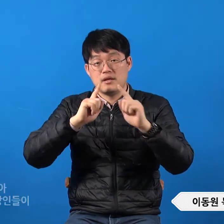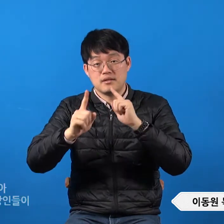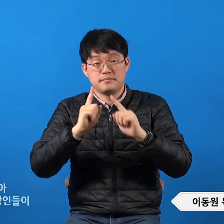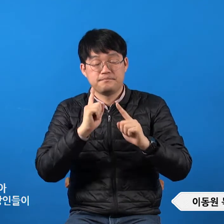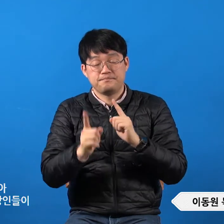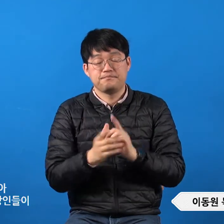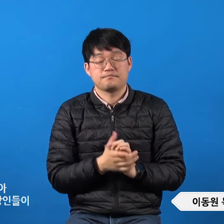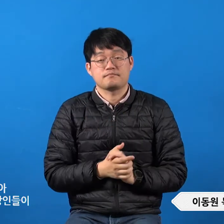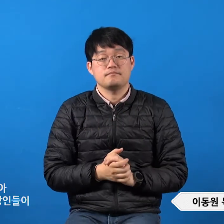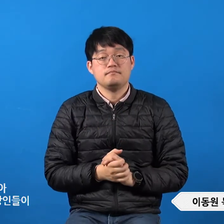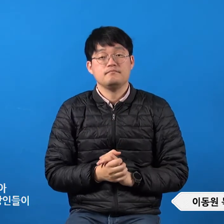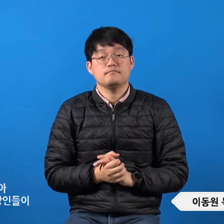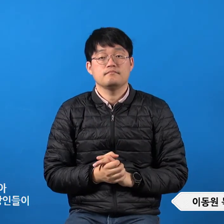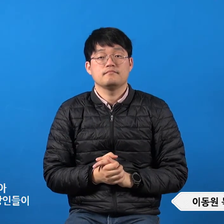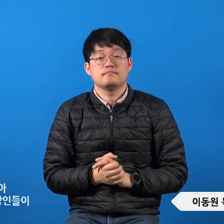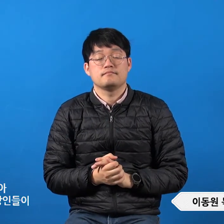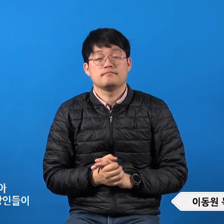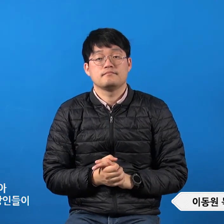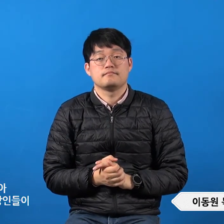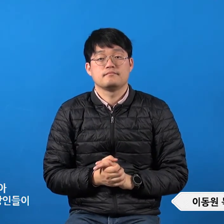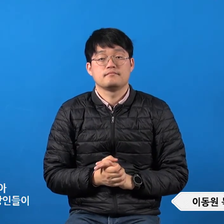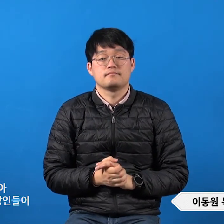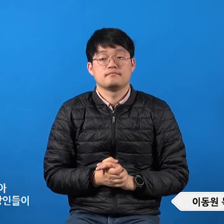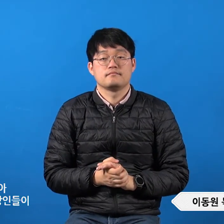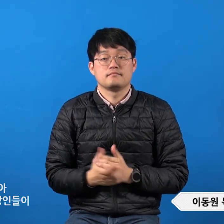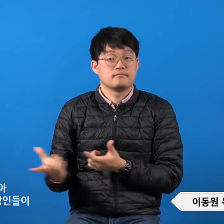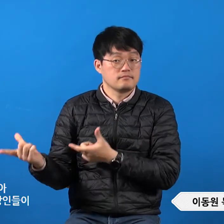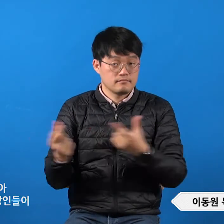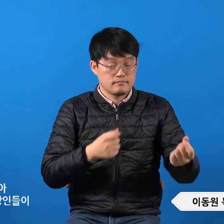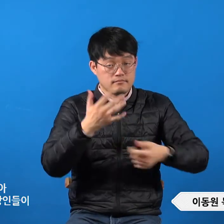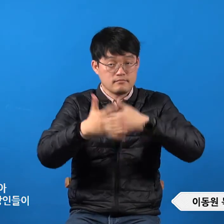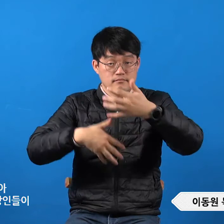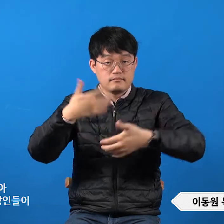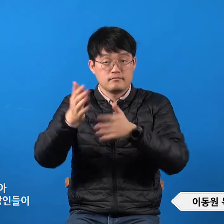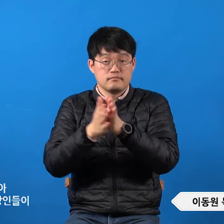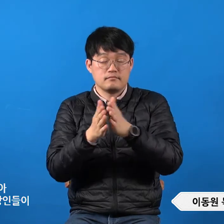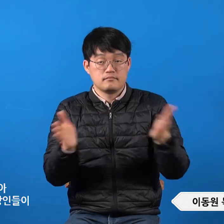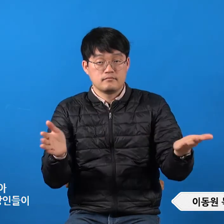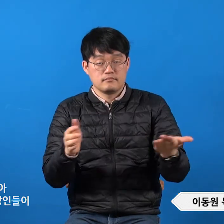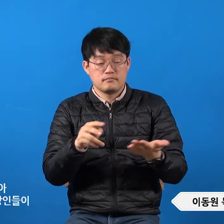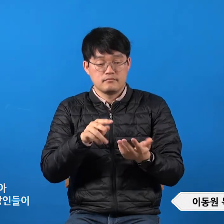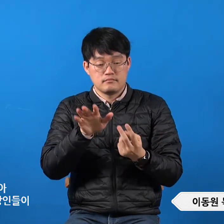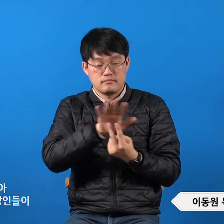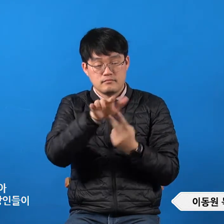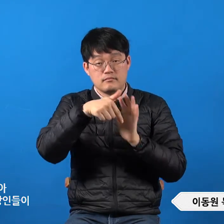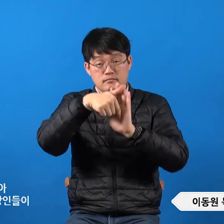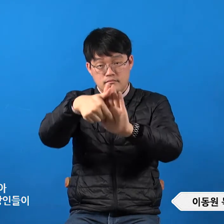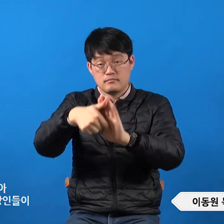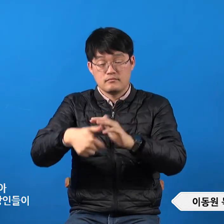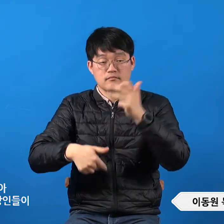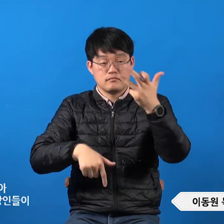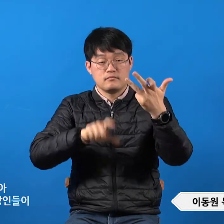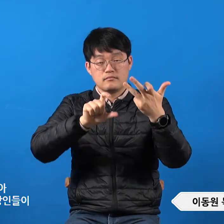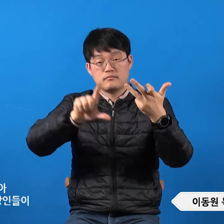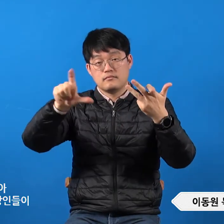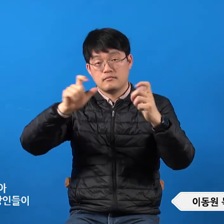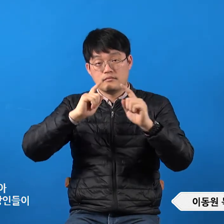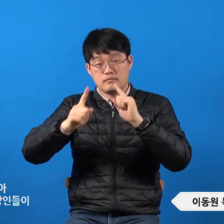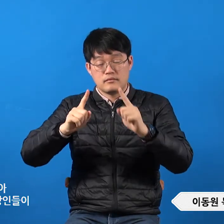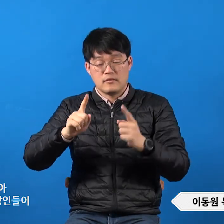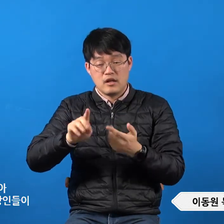보세요. 요한계시록 18장 15절 우리 같이 읽겠습니다. 계시록 18장 15절